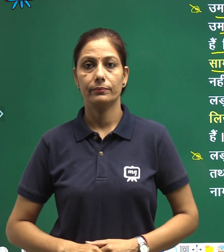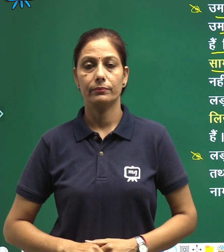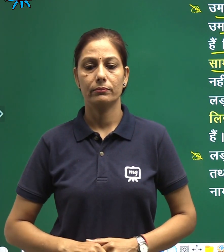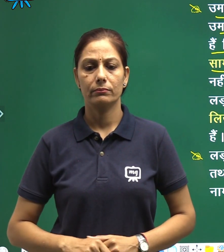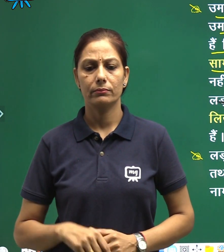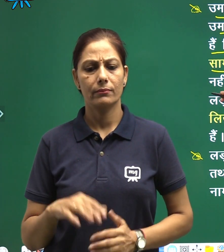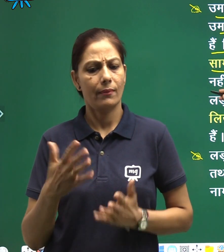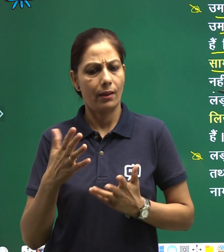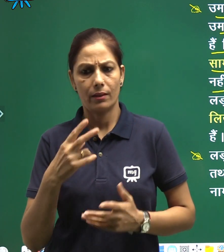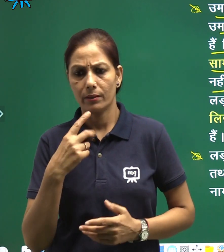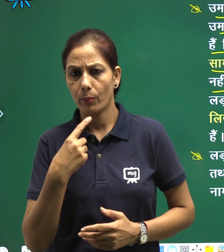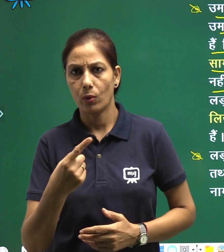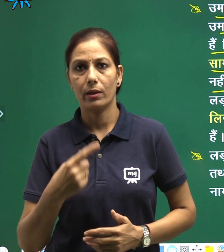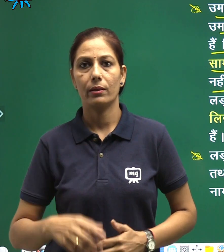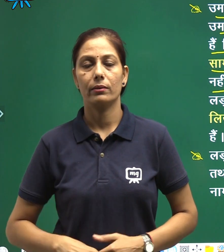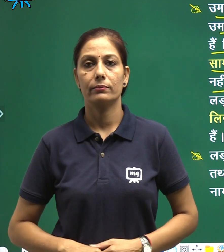नहीं बताएं,